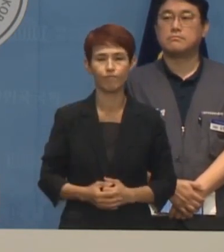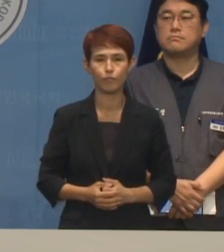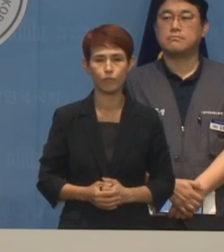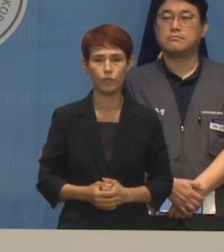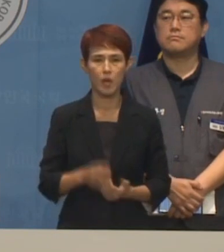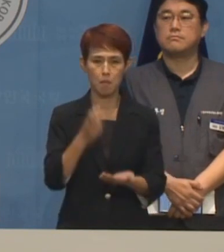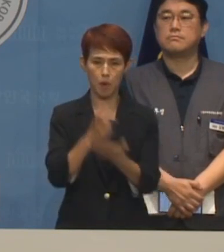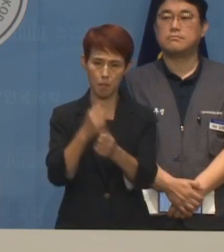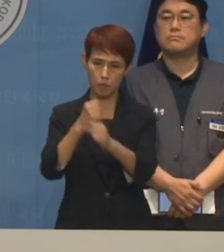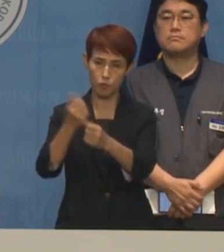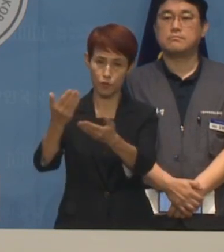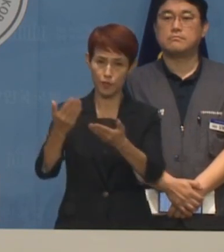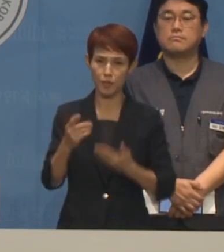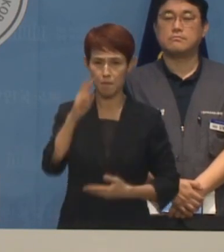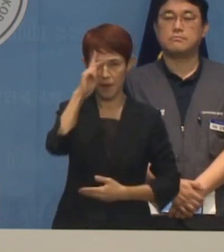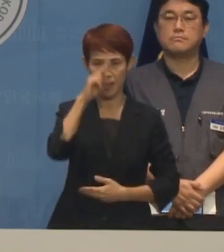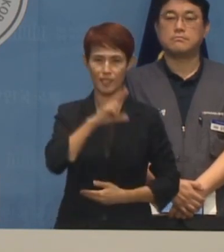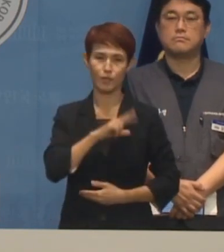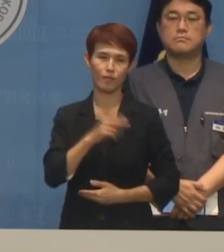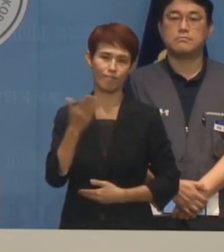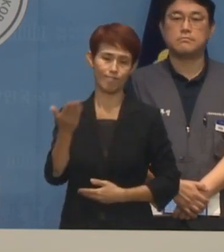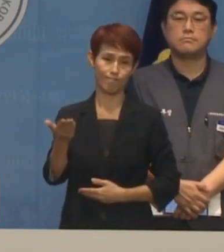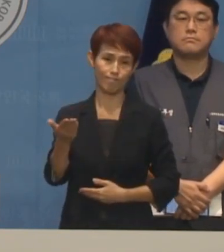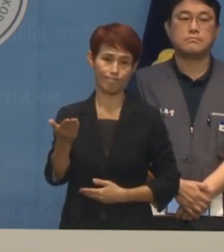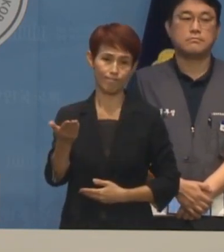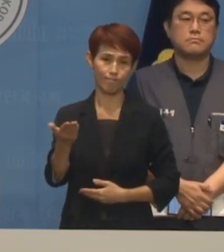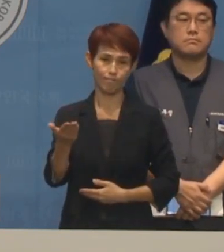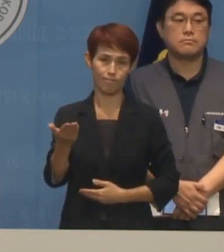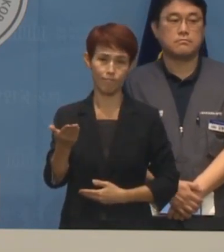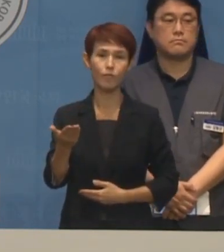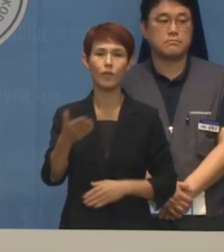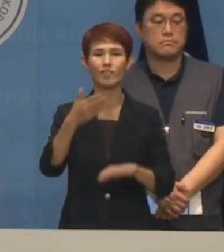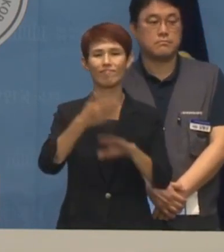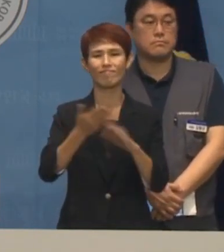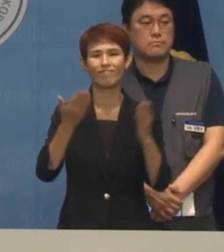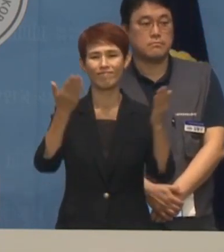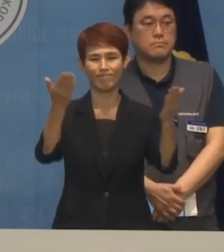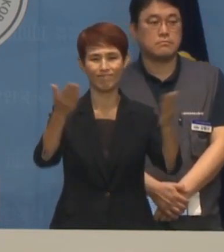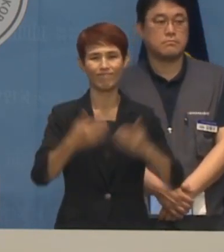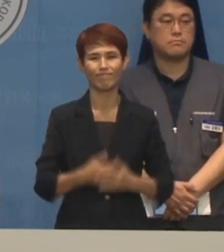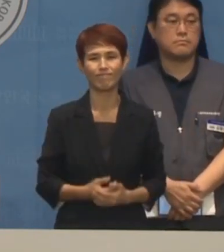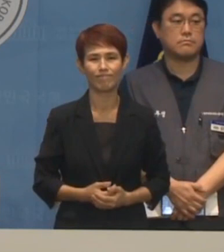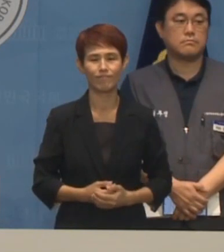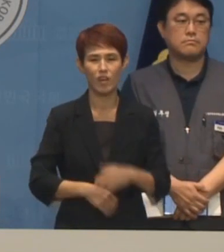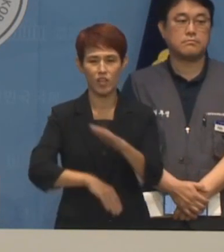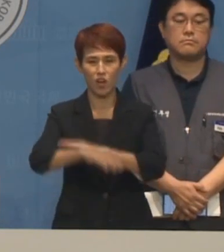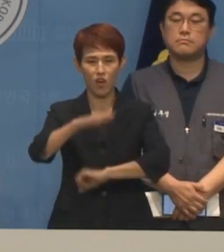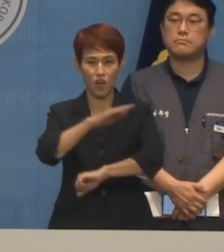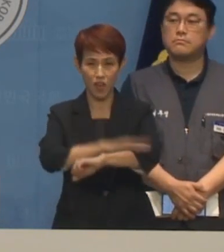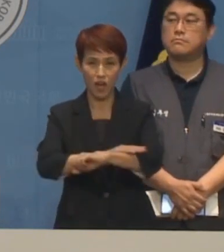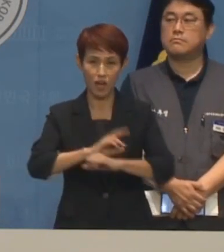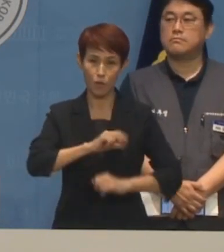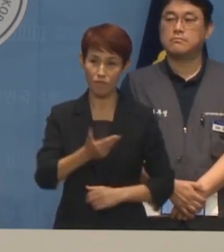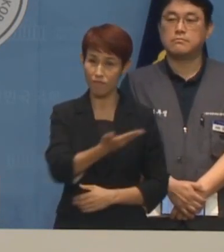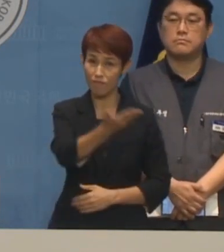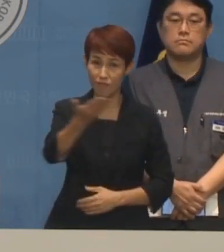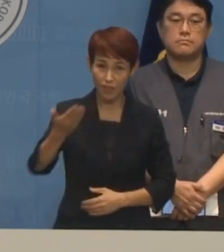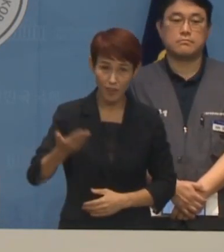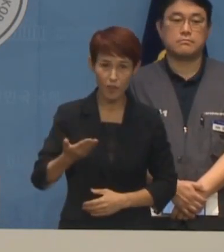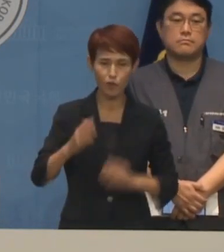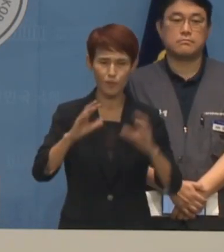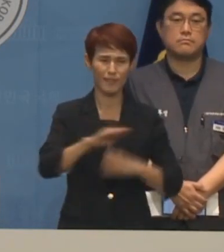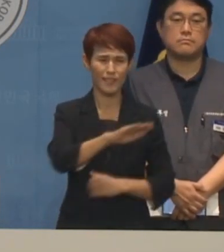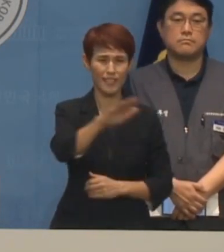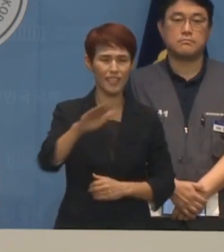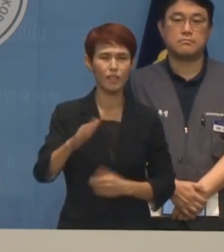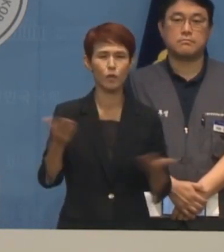법안 발의를 해주신 박홍배 의원님을 비롯한 여러 의원님들께 감사드리며 여야의 모든 국회의원님과 우리